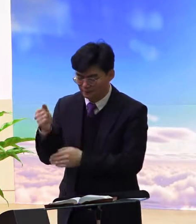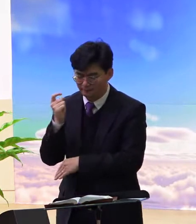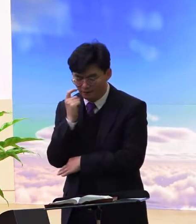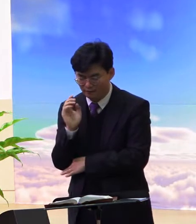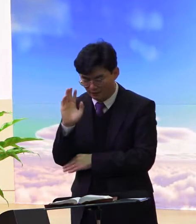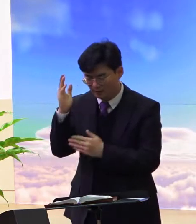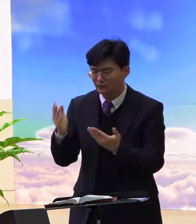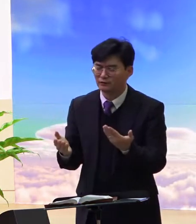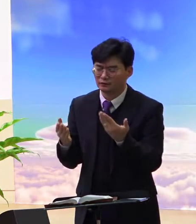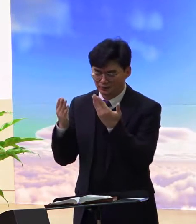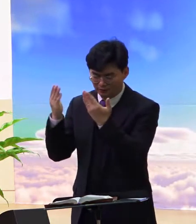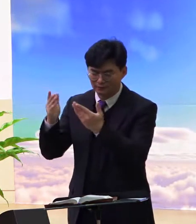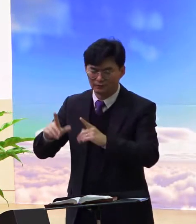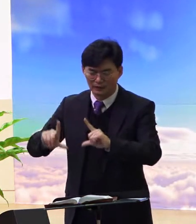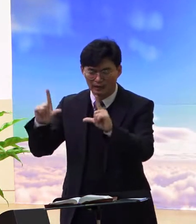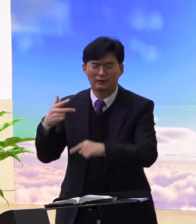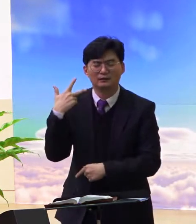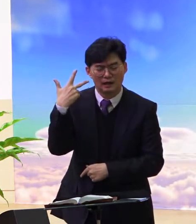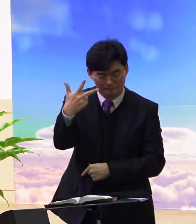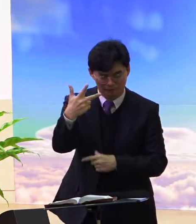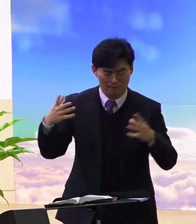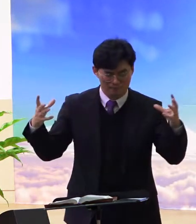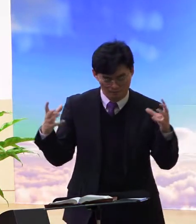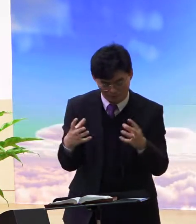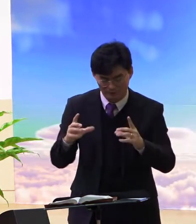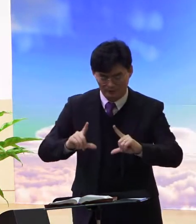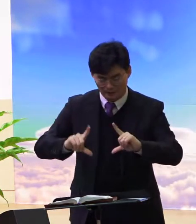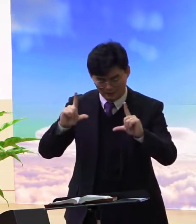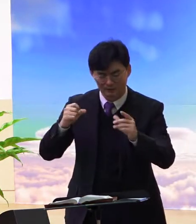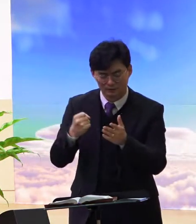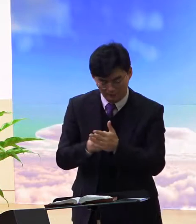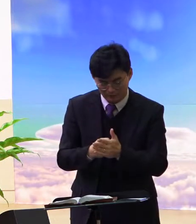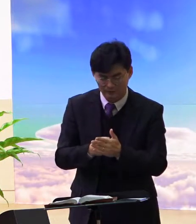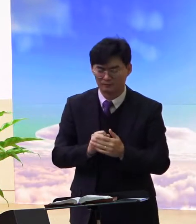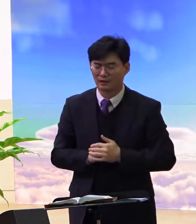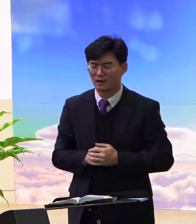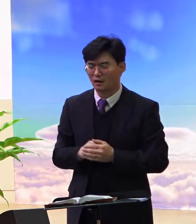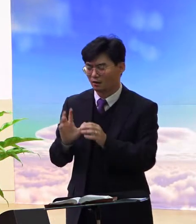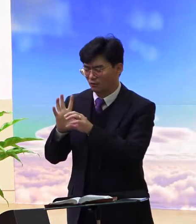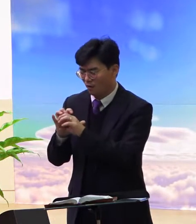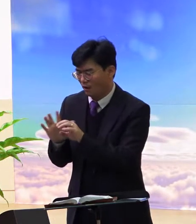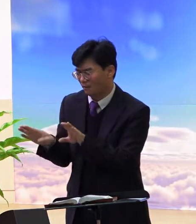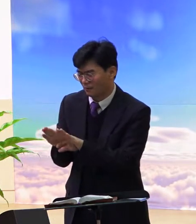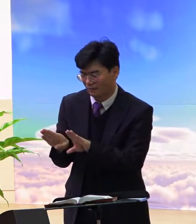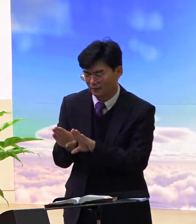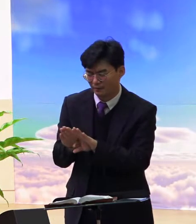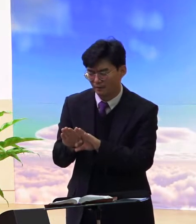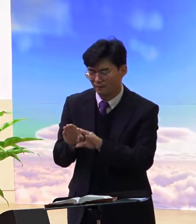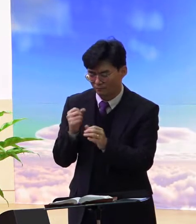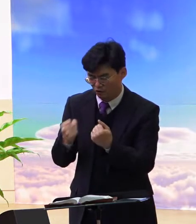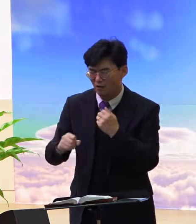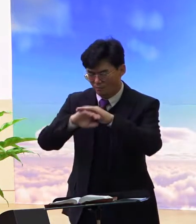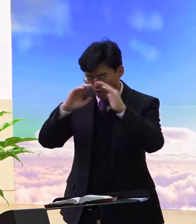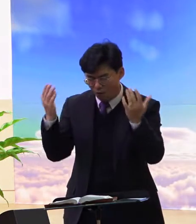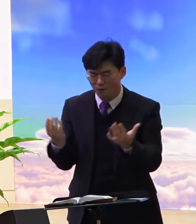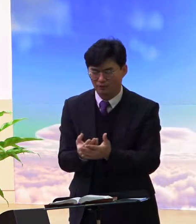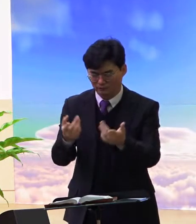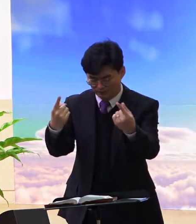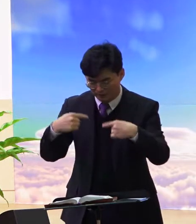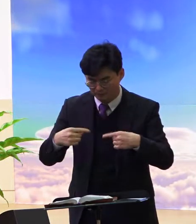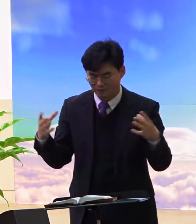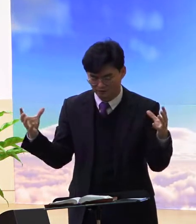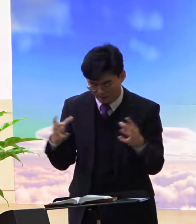합니다. 코로나로 힘들어하는 교우들 새로운 용기로 주님께 나아올 수 있도록 용기 주시옵소서. 단위에